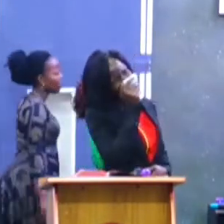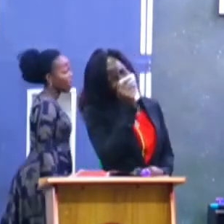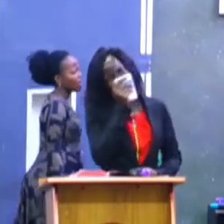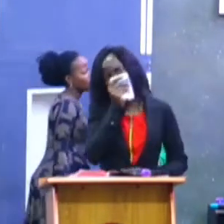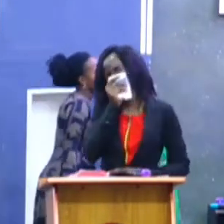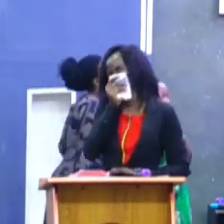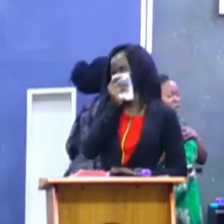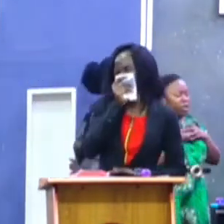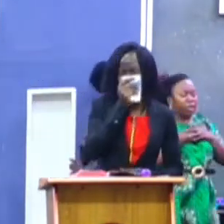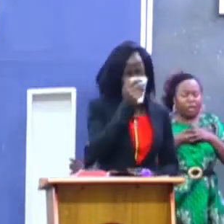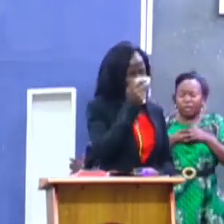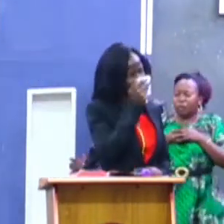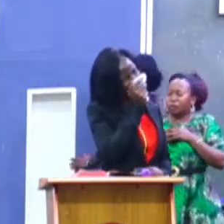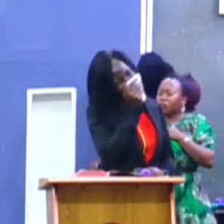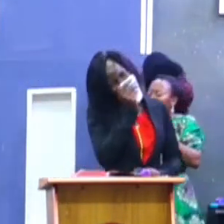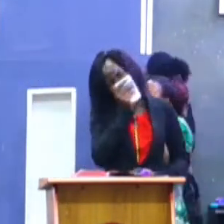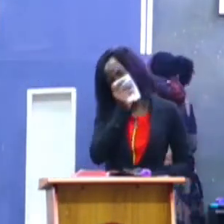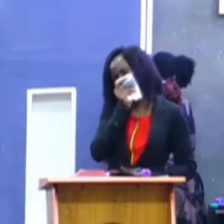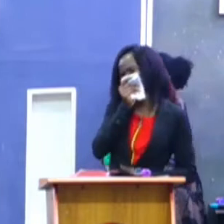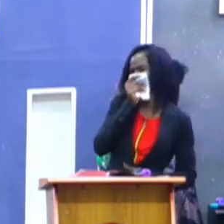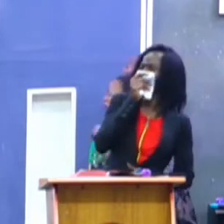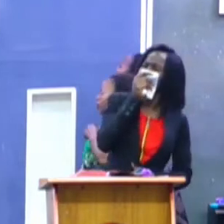I desire to be like you.